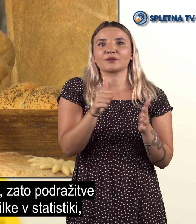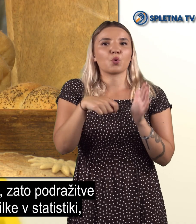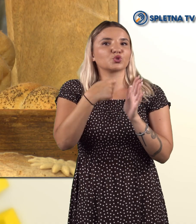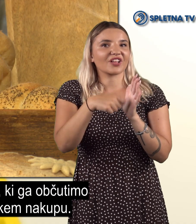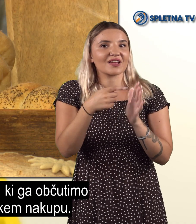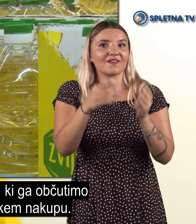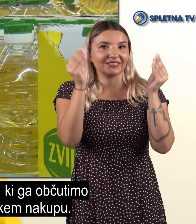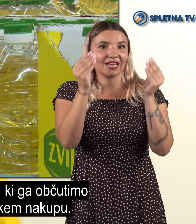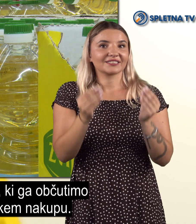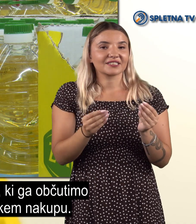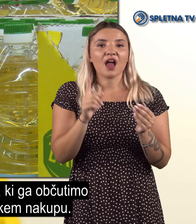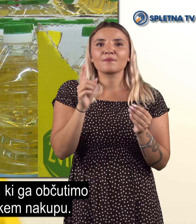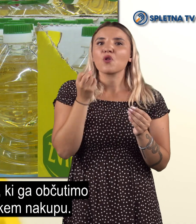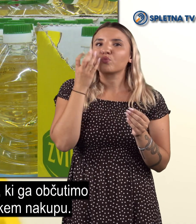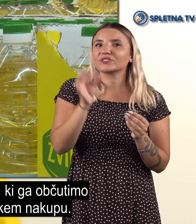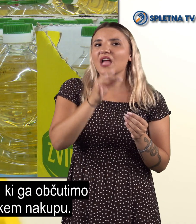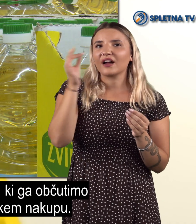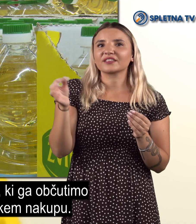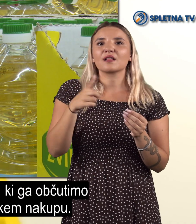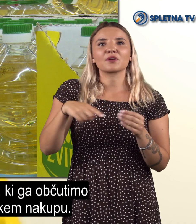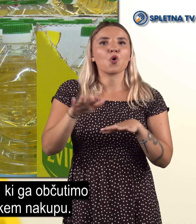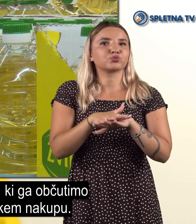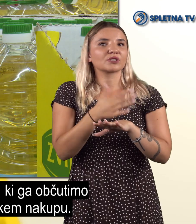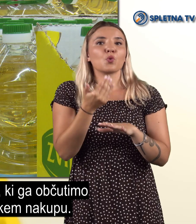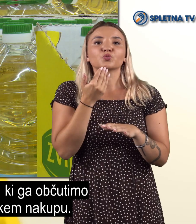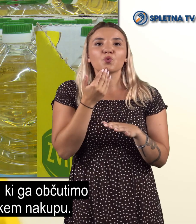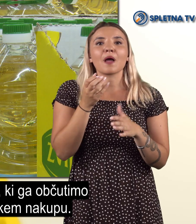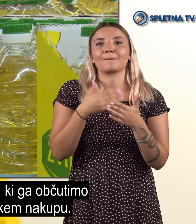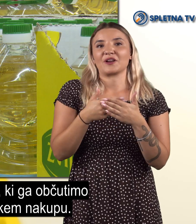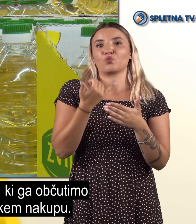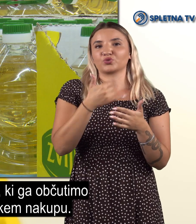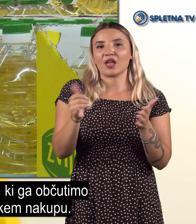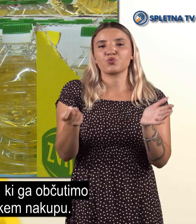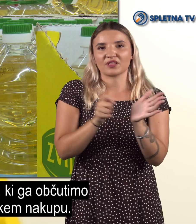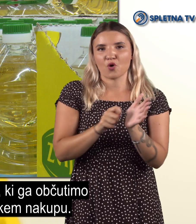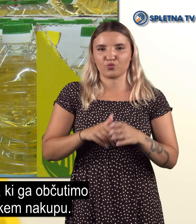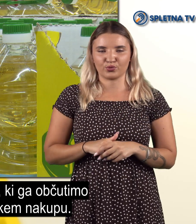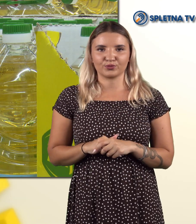statistiki, temveč vsakdan, ki ga občutimo skoraj pri vsakem nakupu.